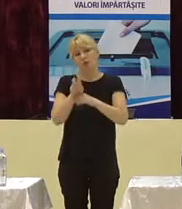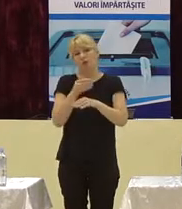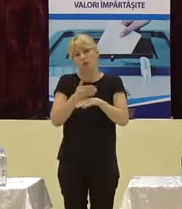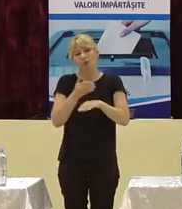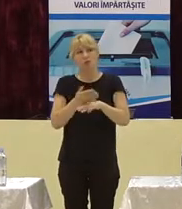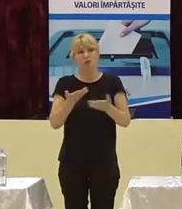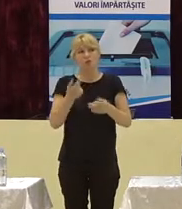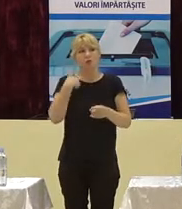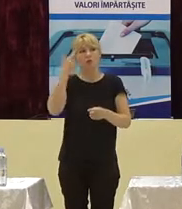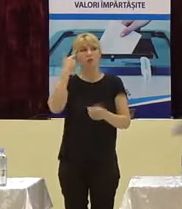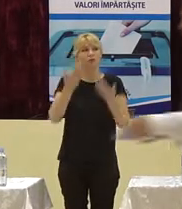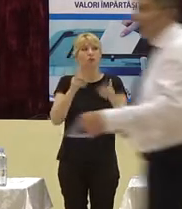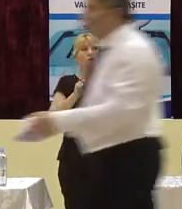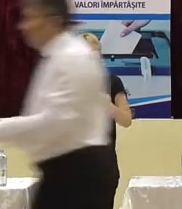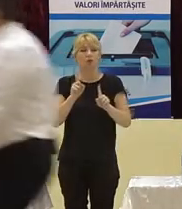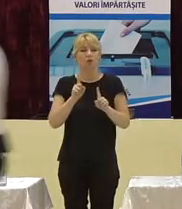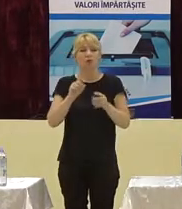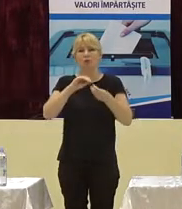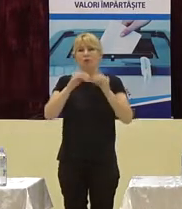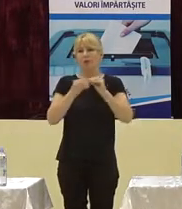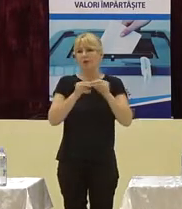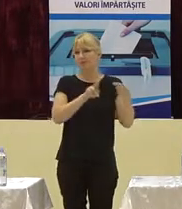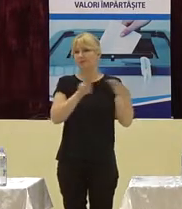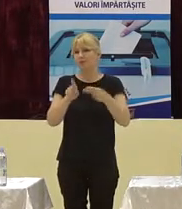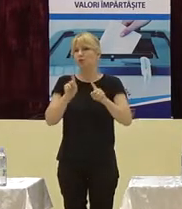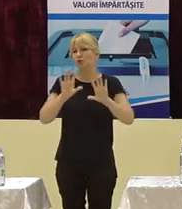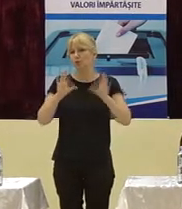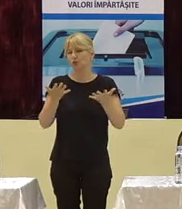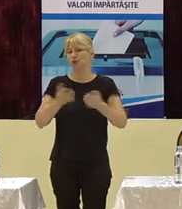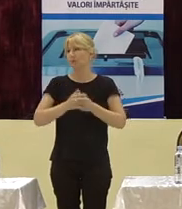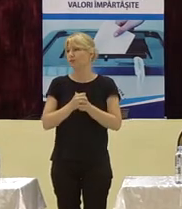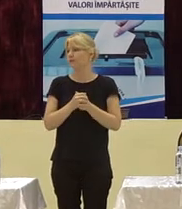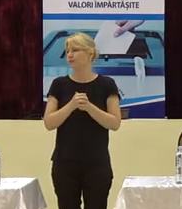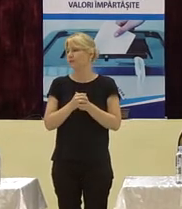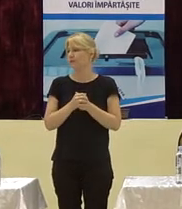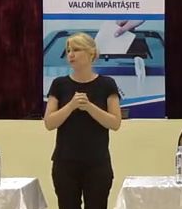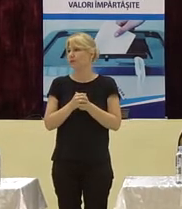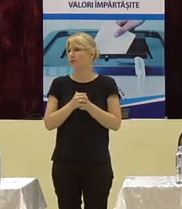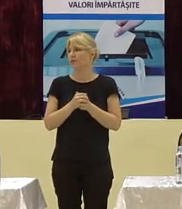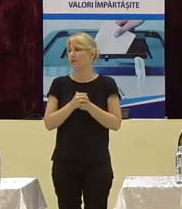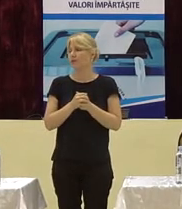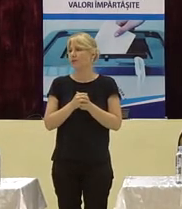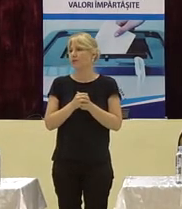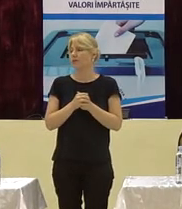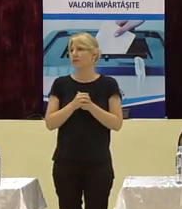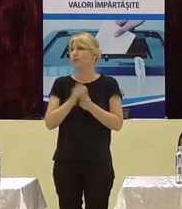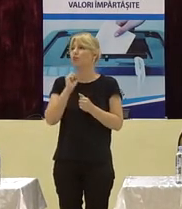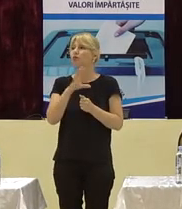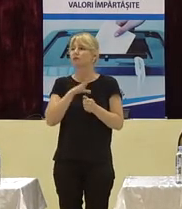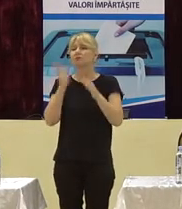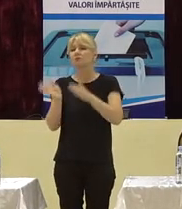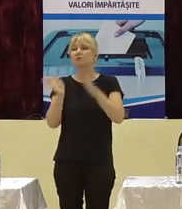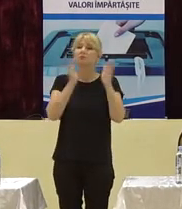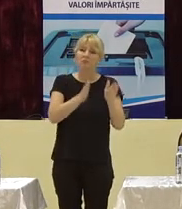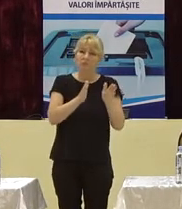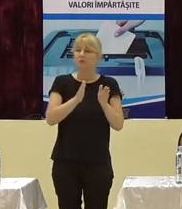dar care dintr-un motiv sau altul au declinat invitația sau confirmarea pe